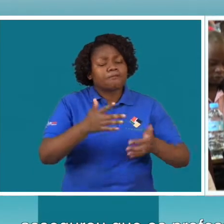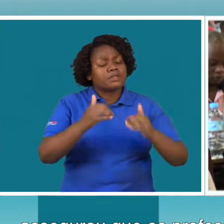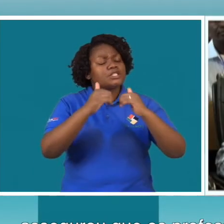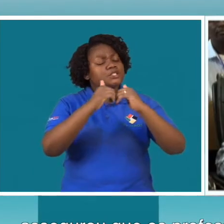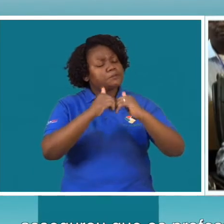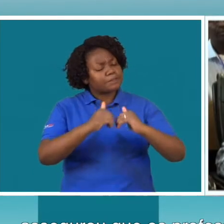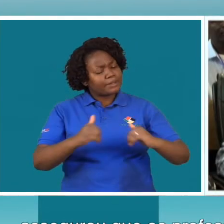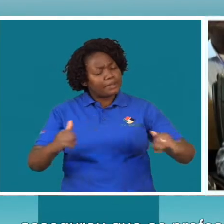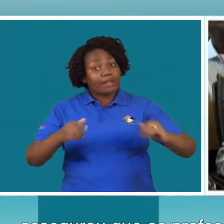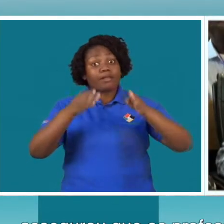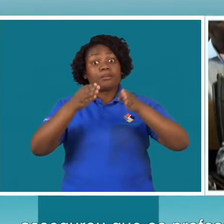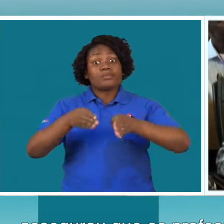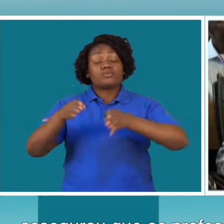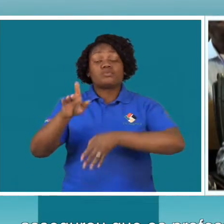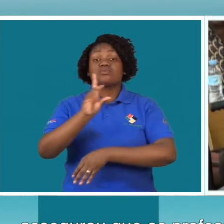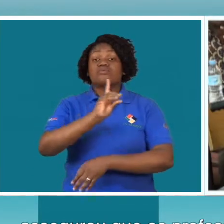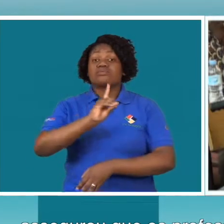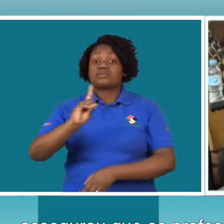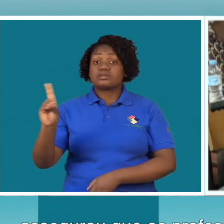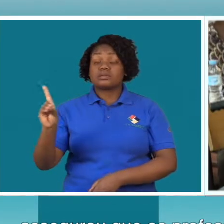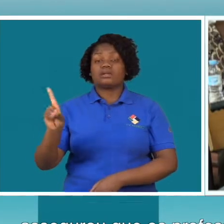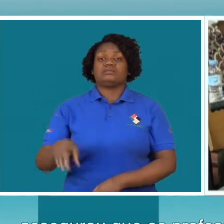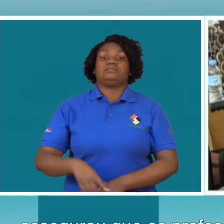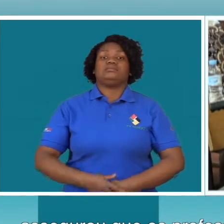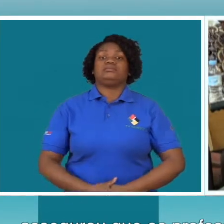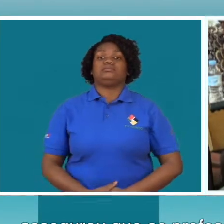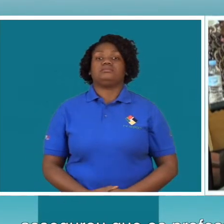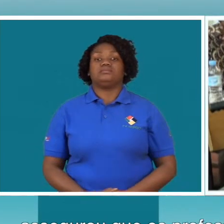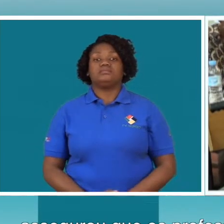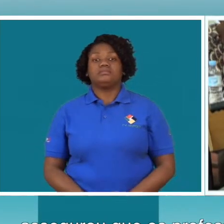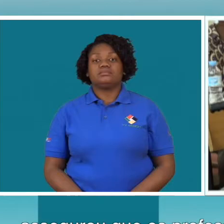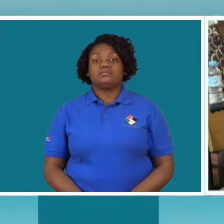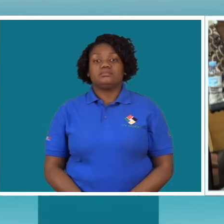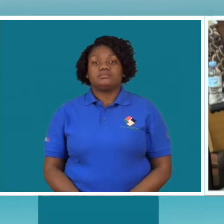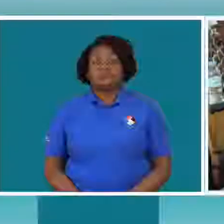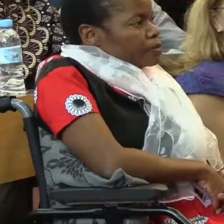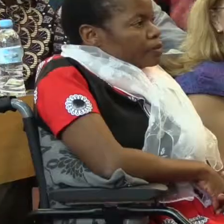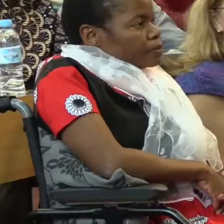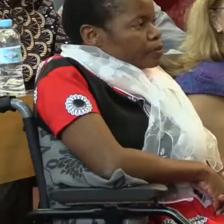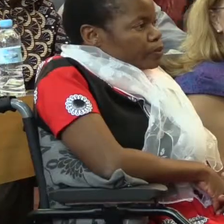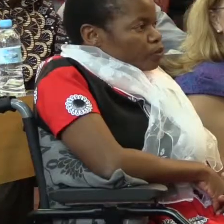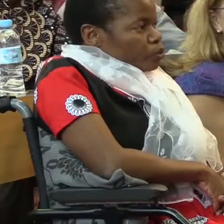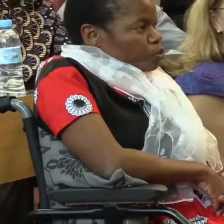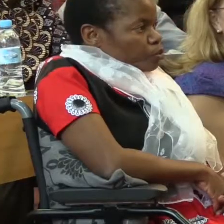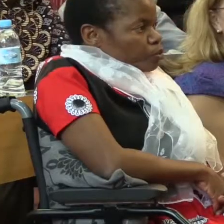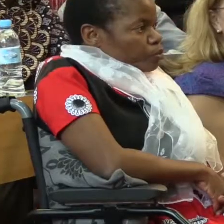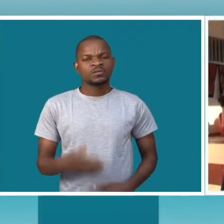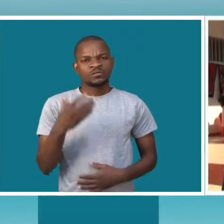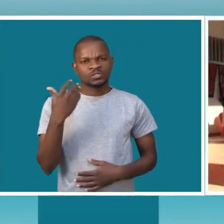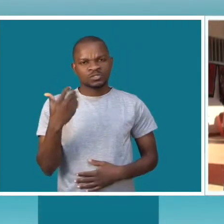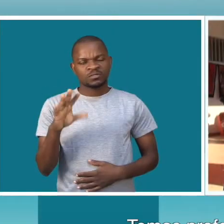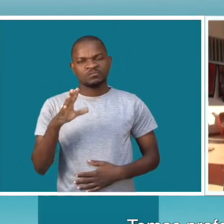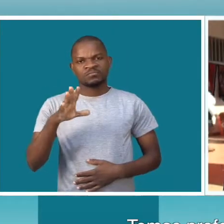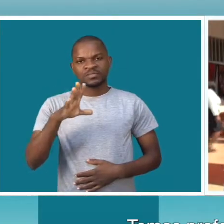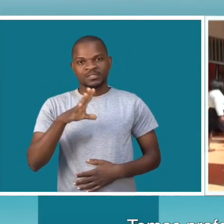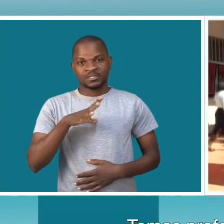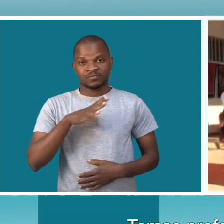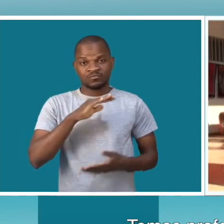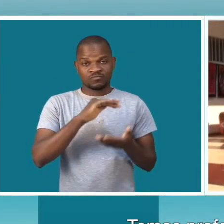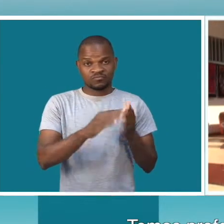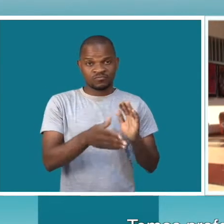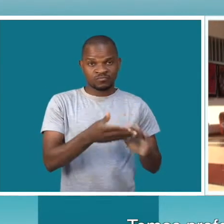beneficiam de treinamento para casos específicos que envolvam pessoas com deficiência. Temos